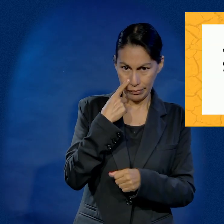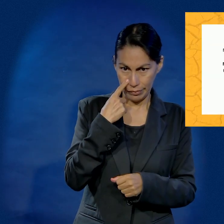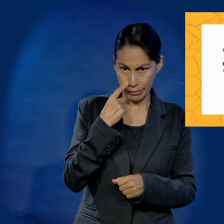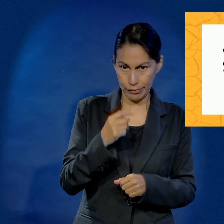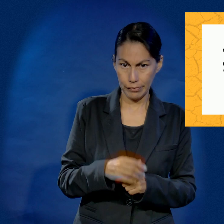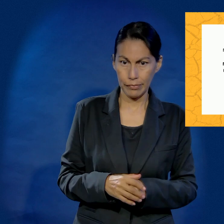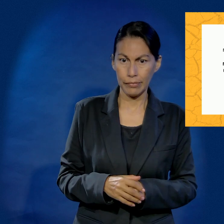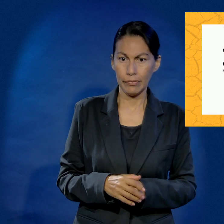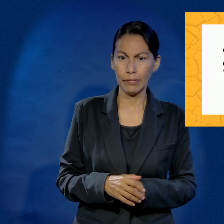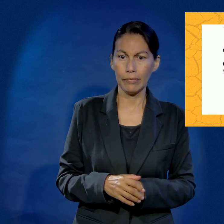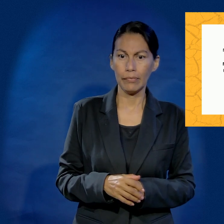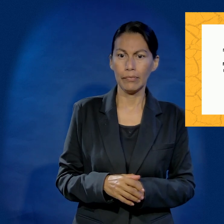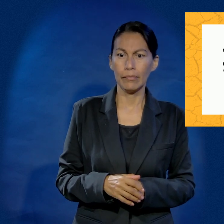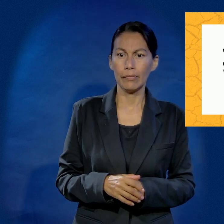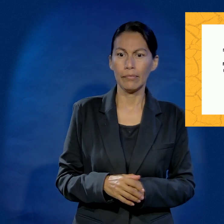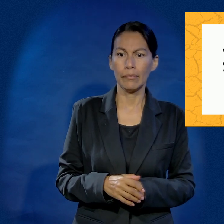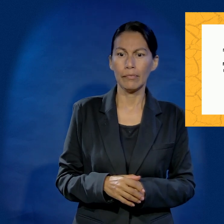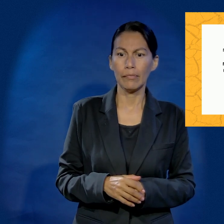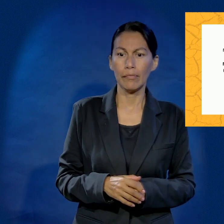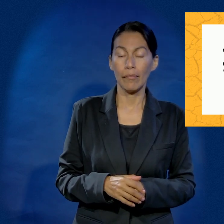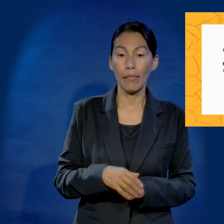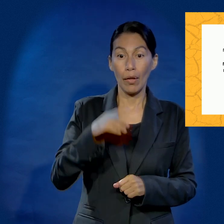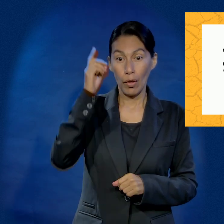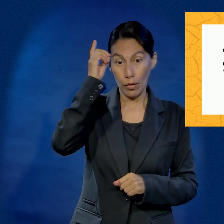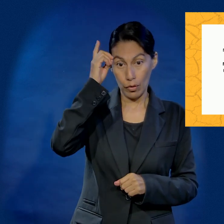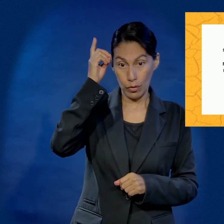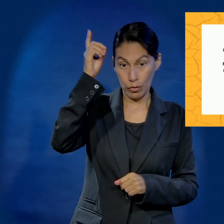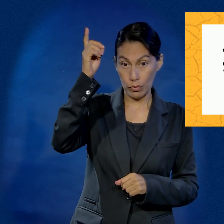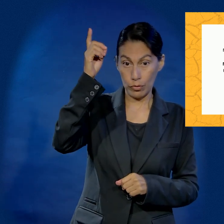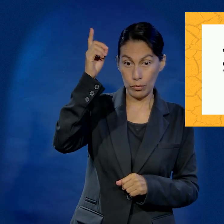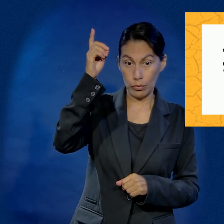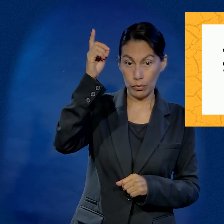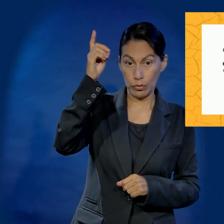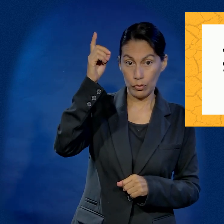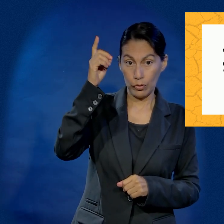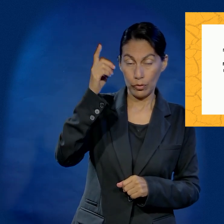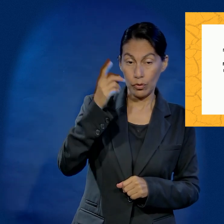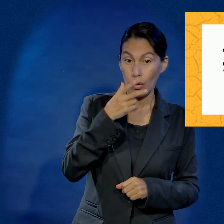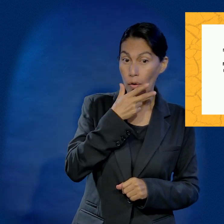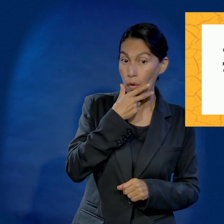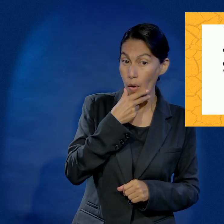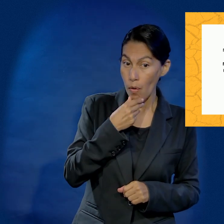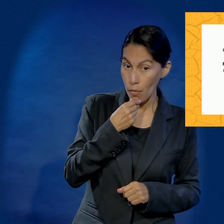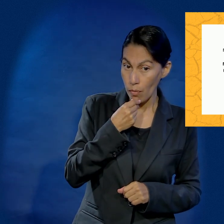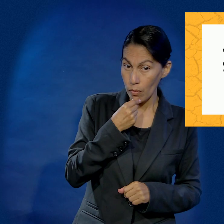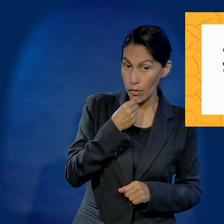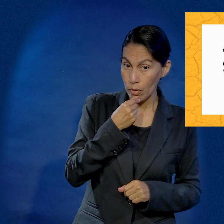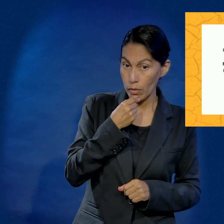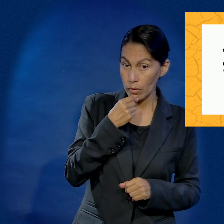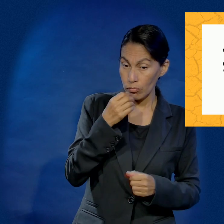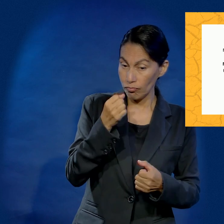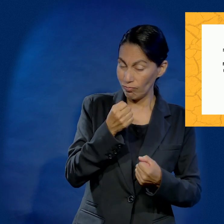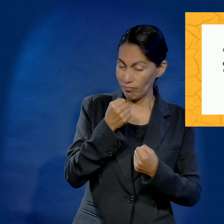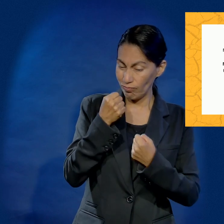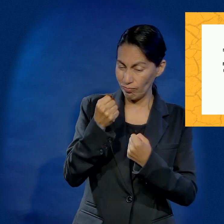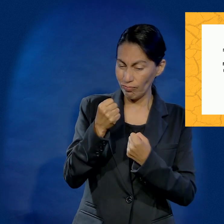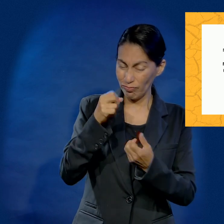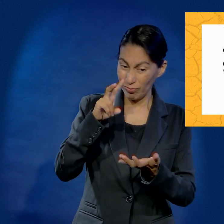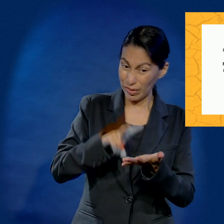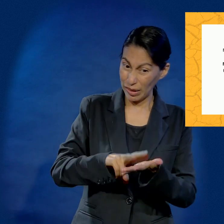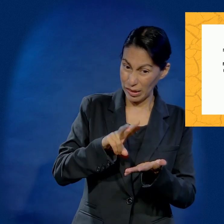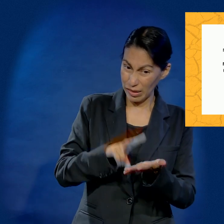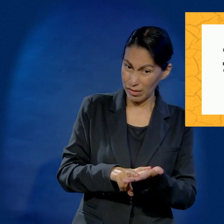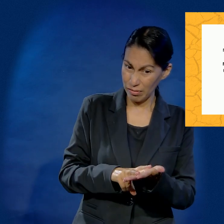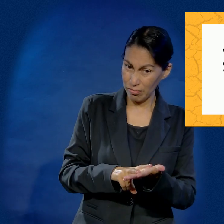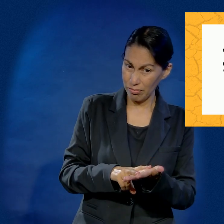mucha atención, ojo, pestaña y ceja y mucha oreja en este. Cuando Dios le habla a un varón esforzado y valiente.